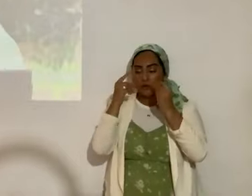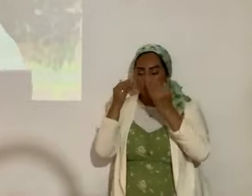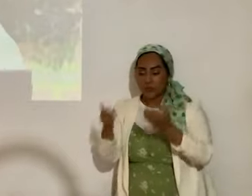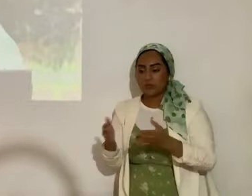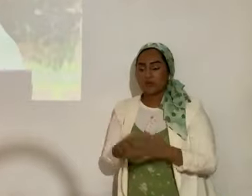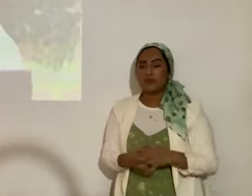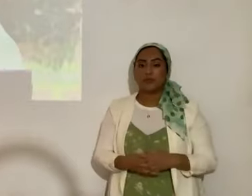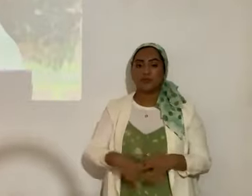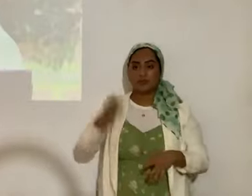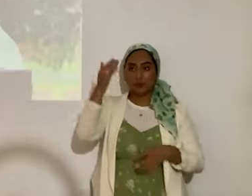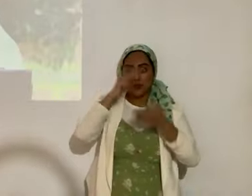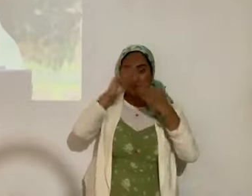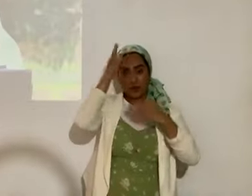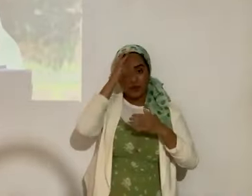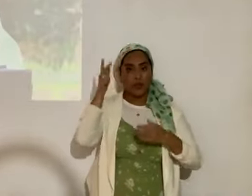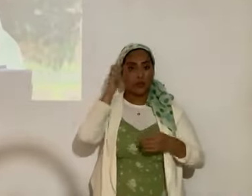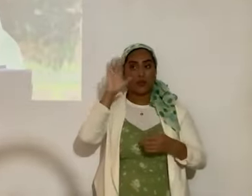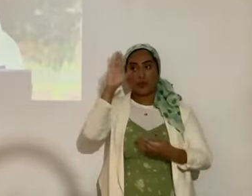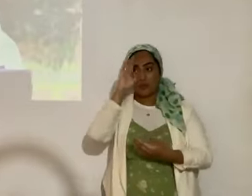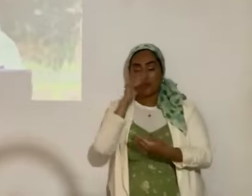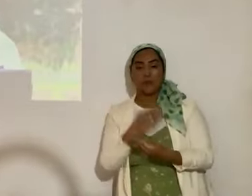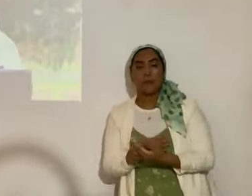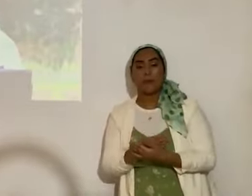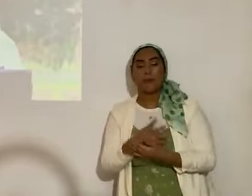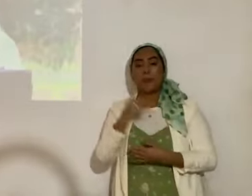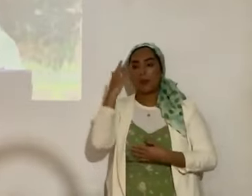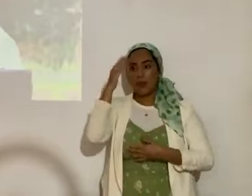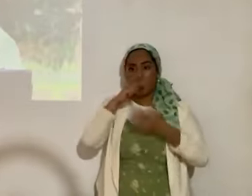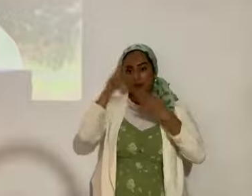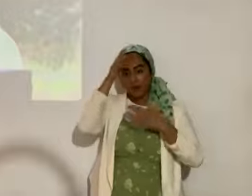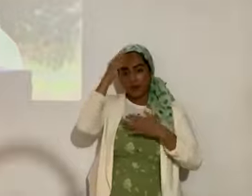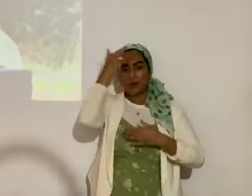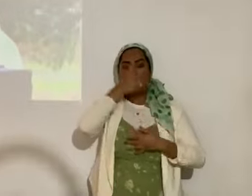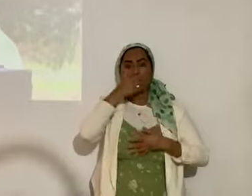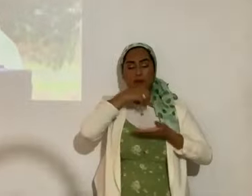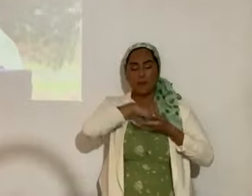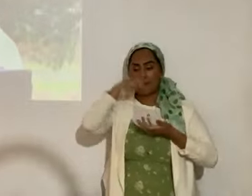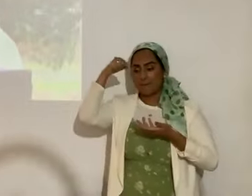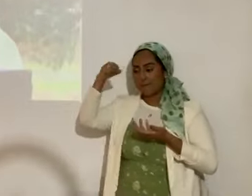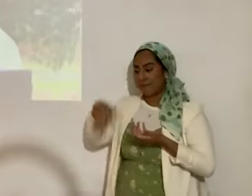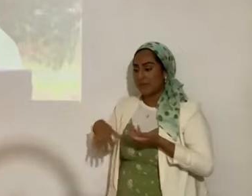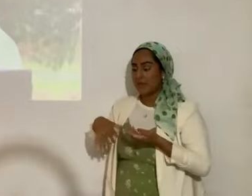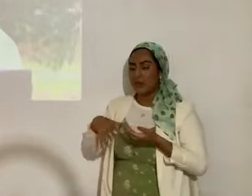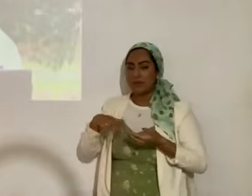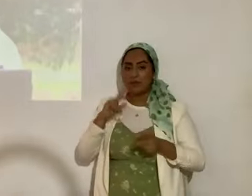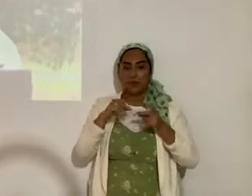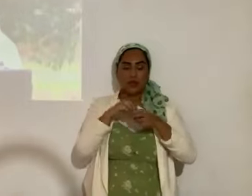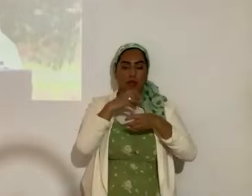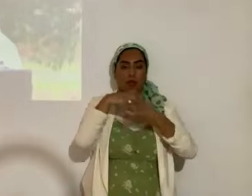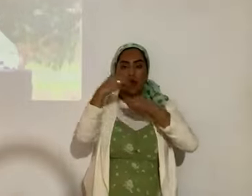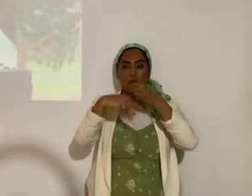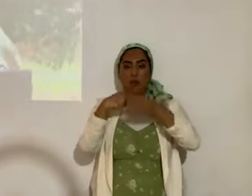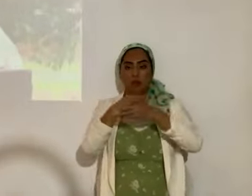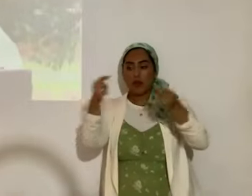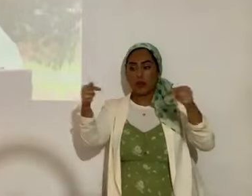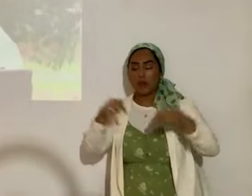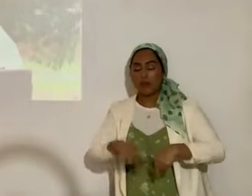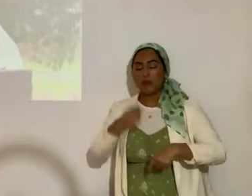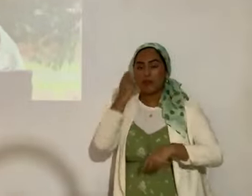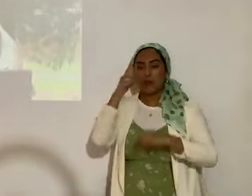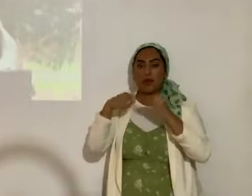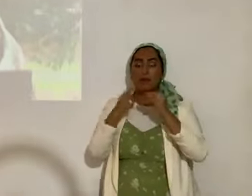entonces el Eterno escucha a sus hijos a sus hijas y el Eterno quita ese velo espiritual a las personas en el mundo y vienen al